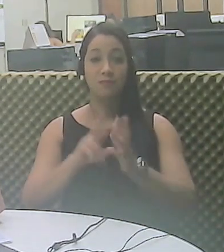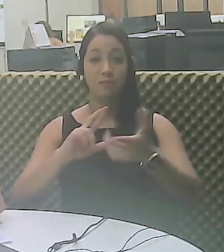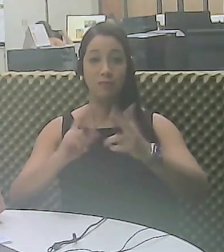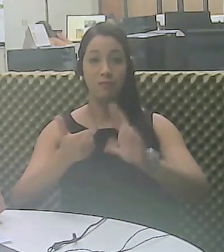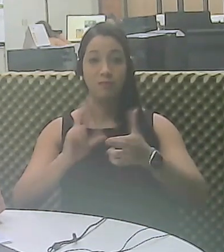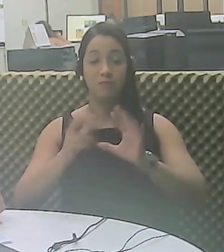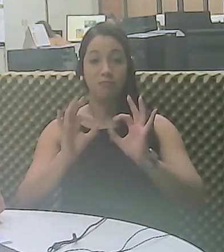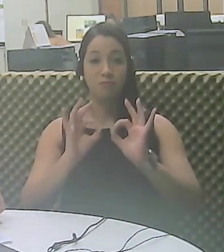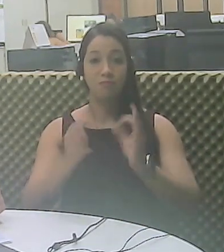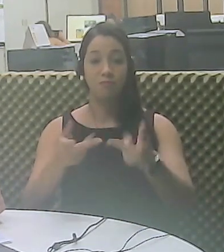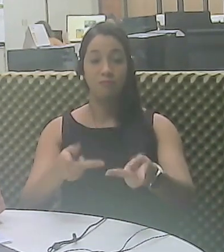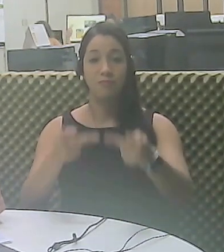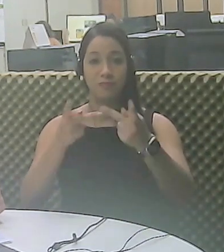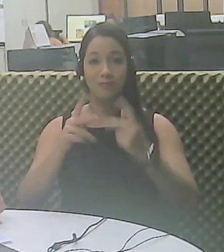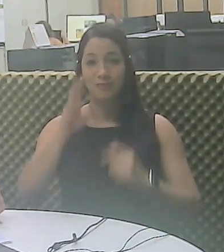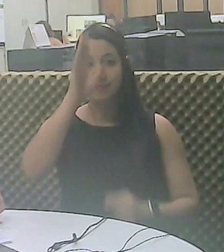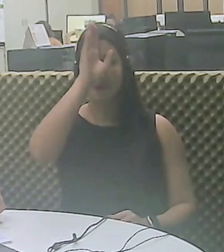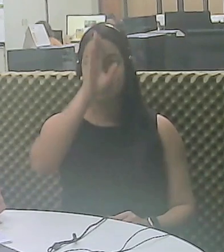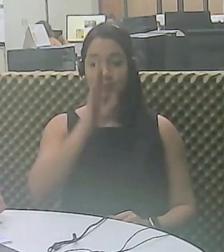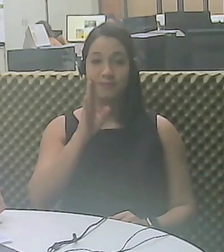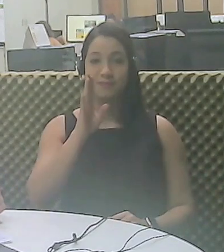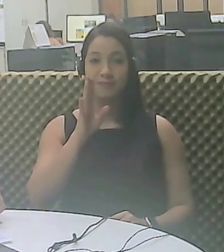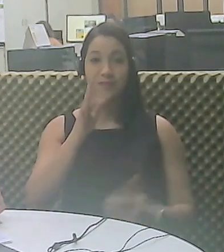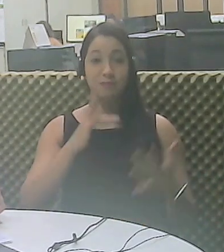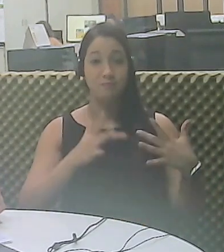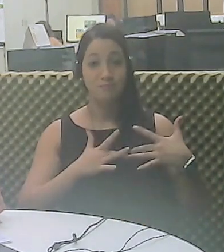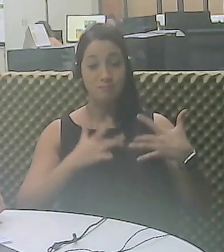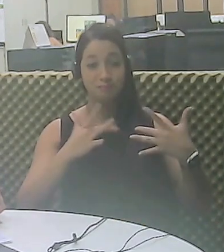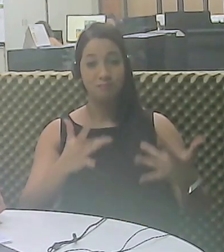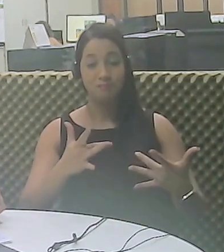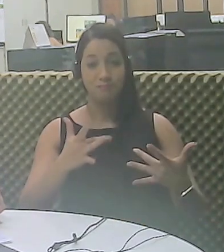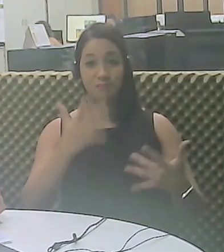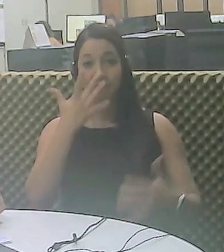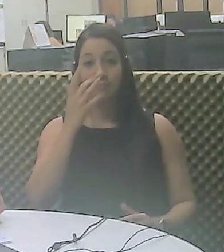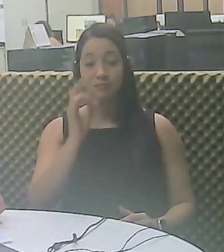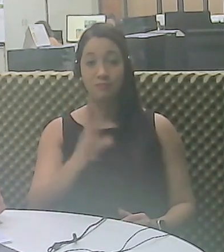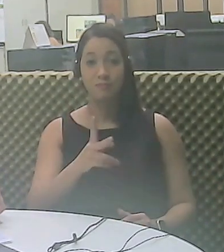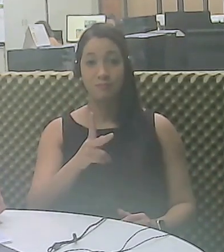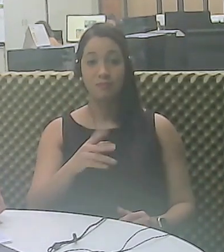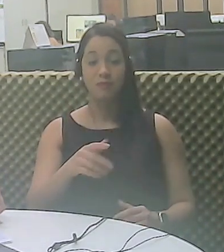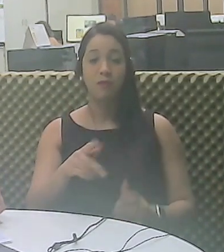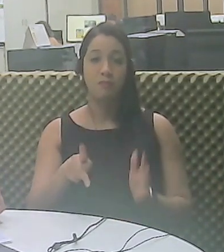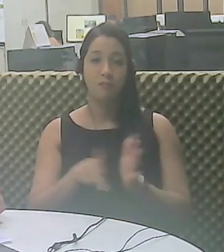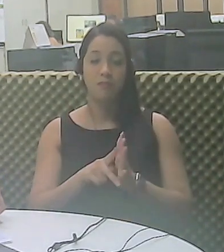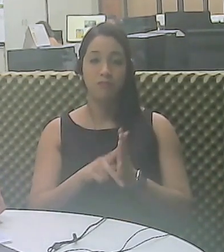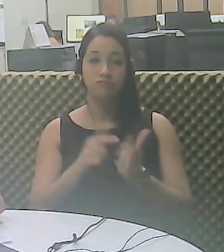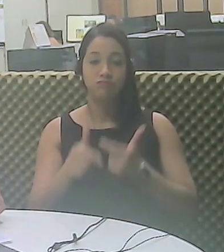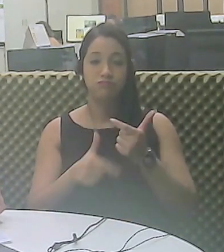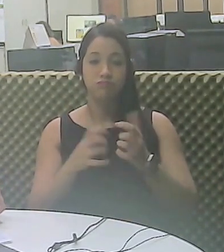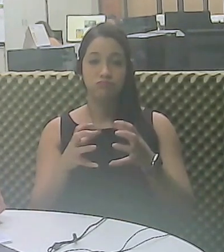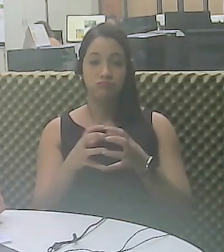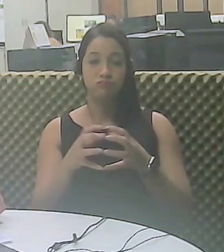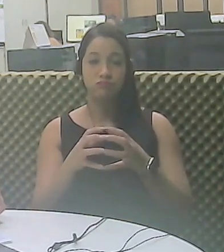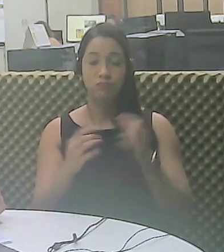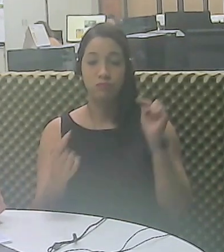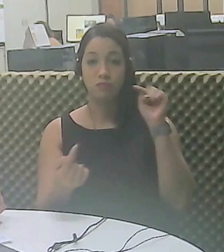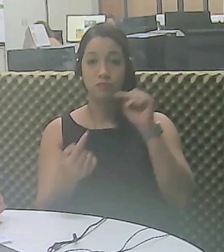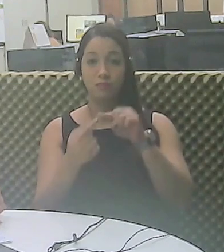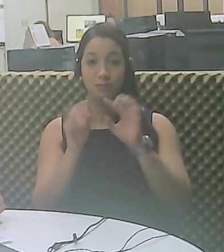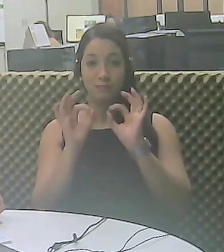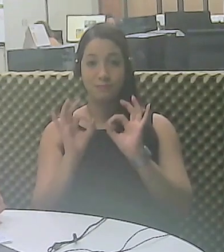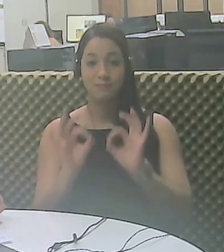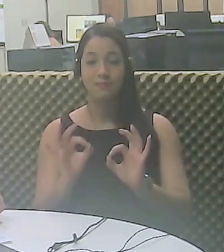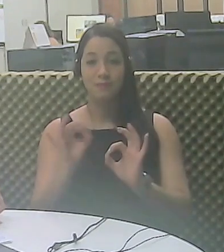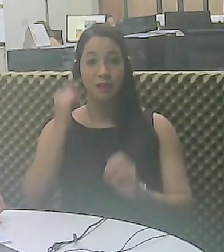corretas, que recebem gratuitamente as entregas voluntárias de resíduos produzidos por pequenos geradores e dá o destino adequado a